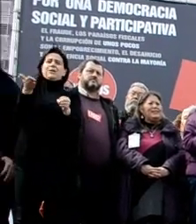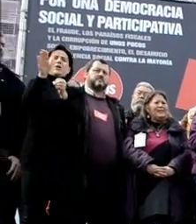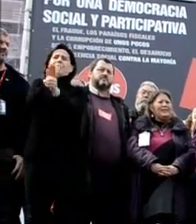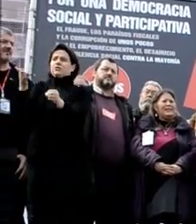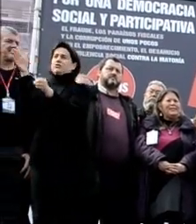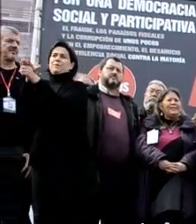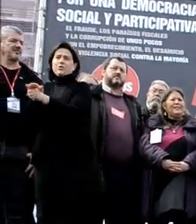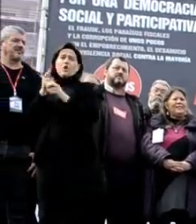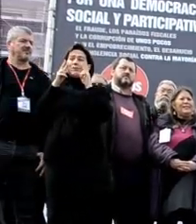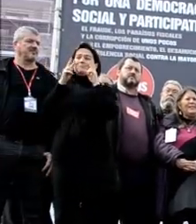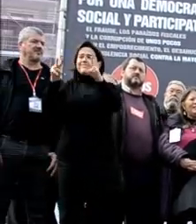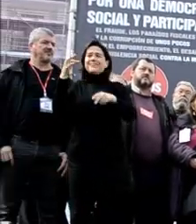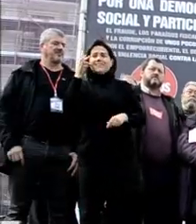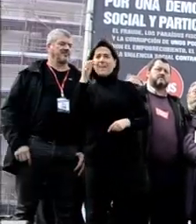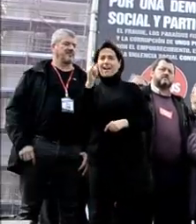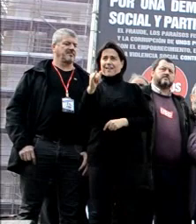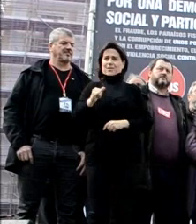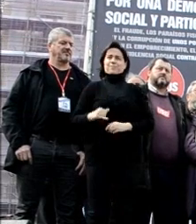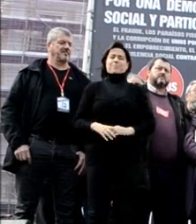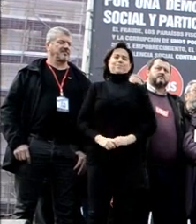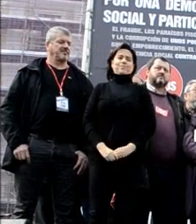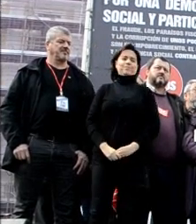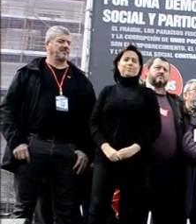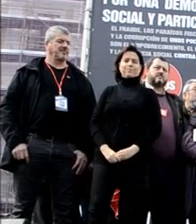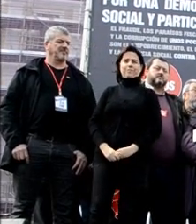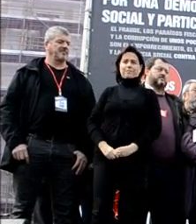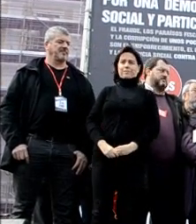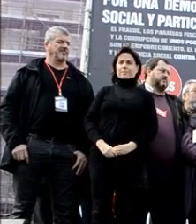de las personas y sus familias.